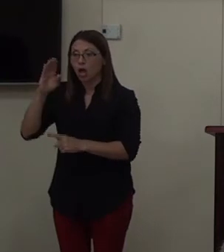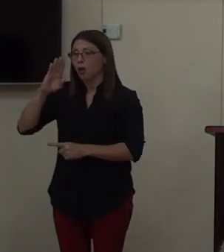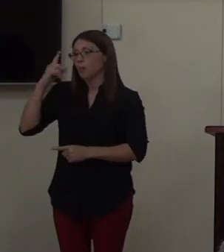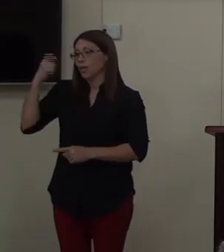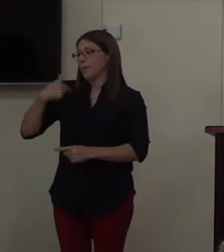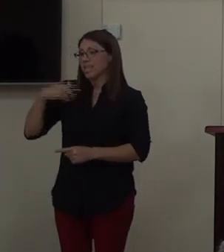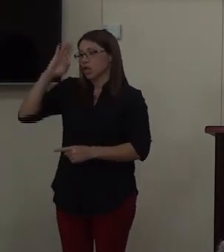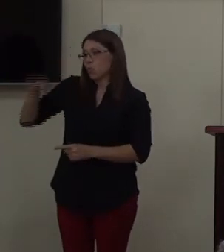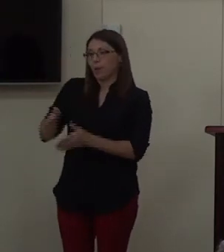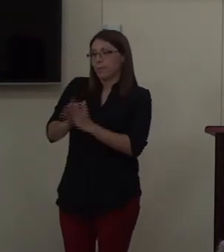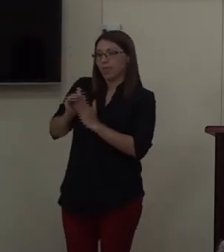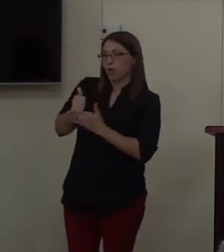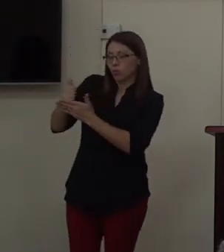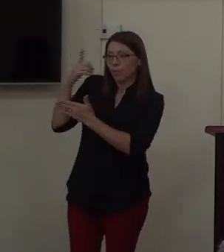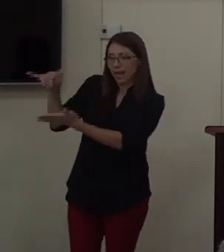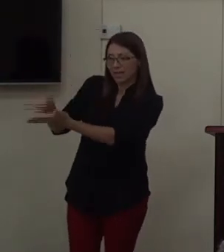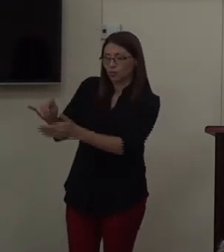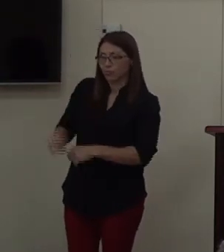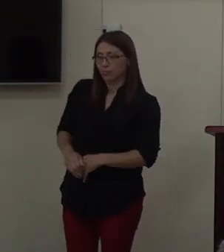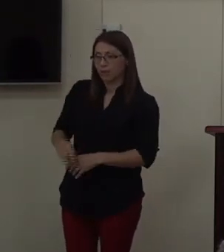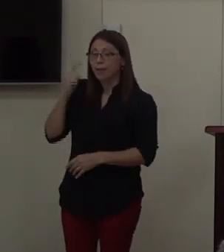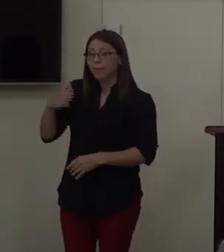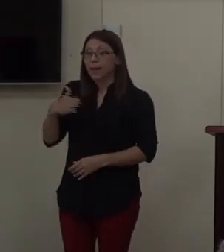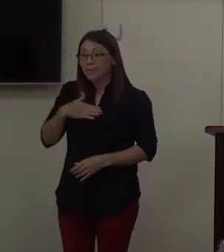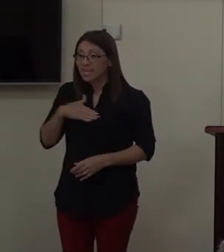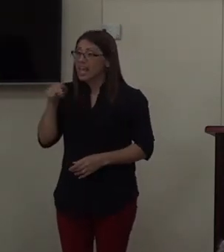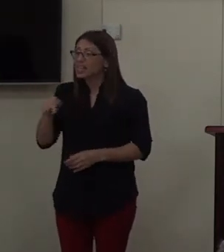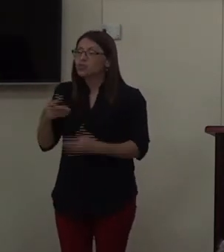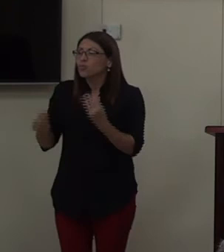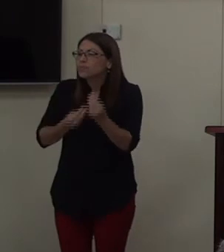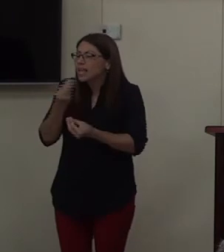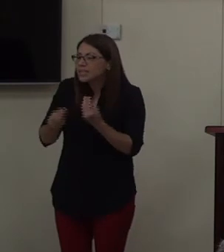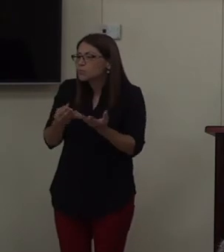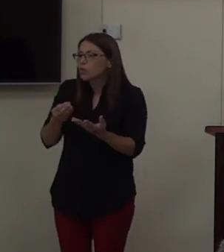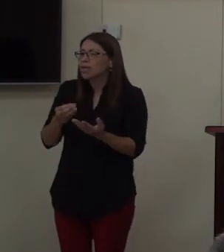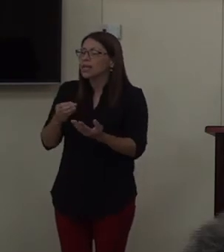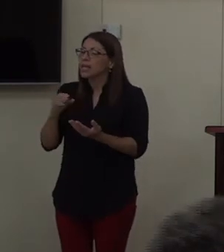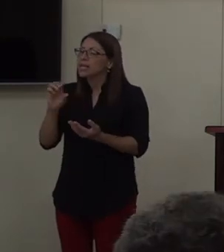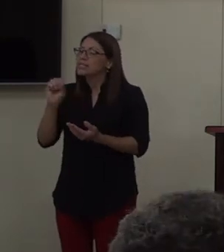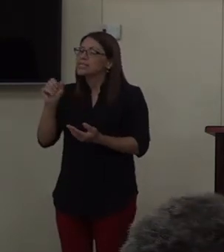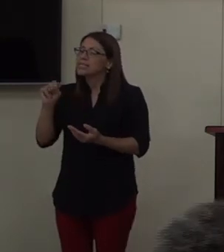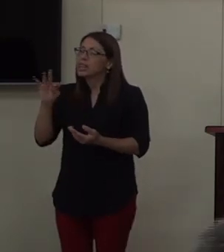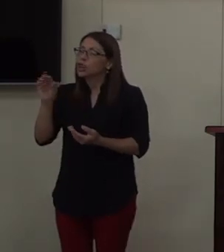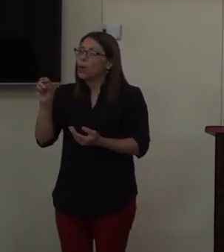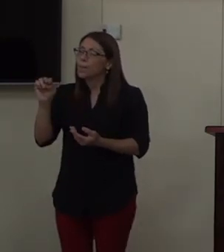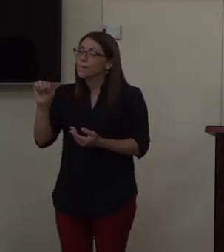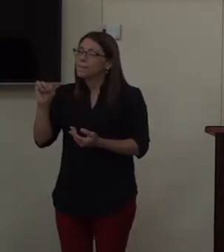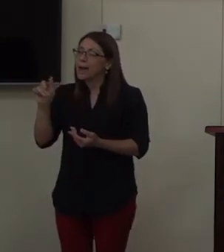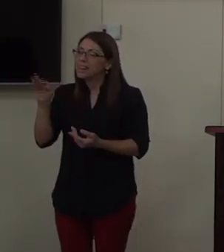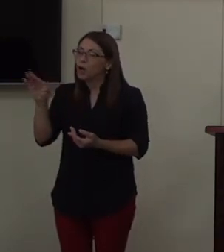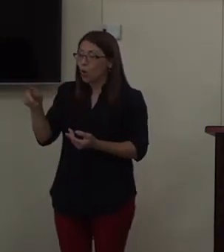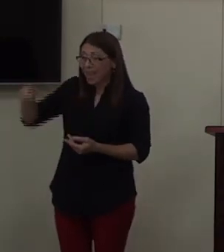eso. Y para mí eso es muy sintomático. Estas comunidades, estos miembros, la colaboración que han pedido es para